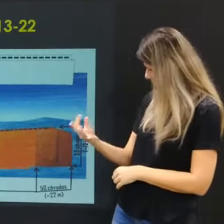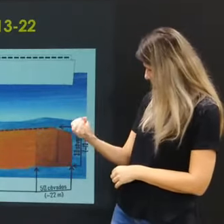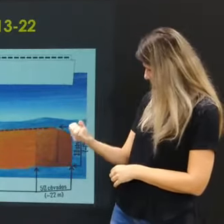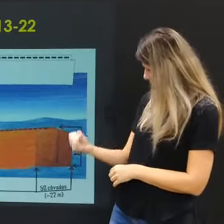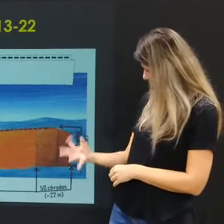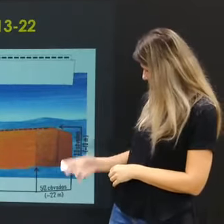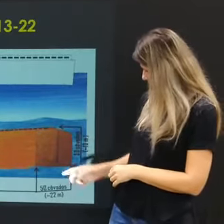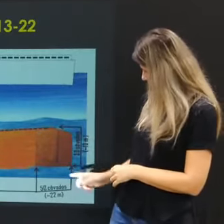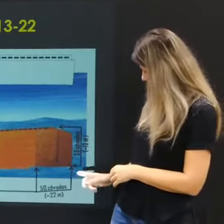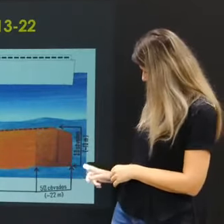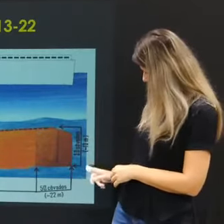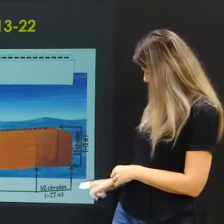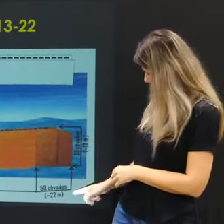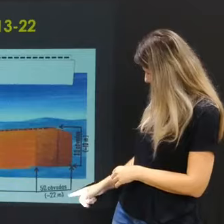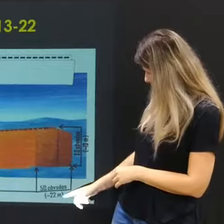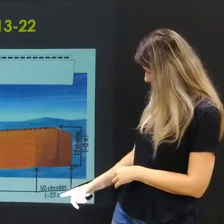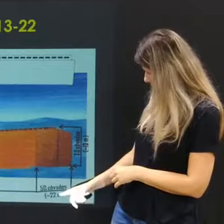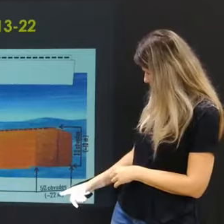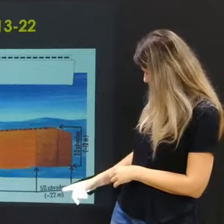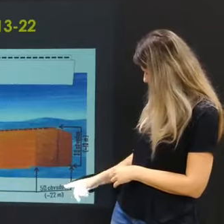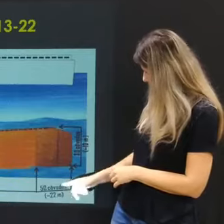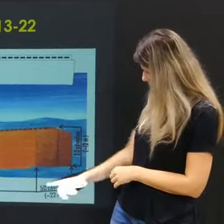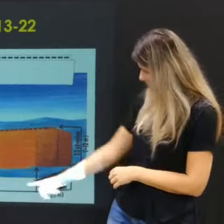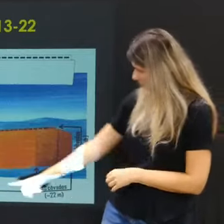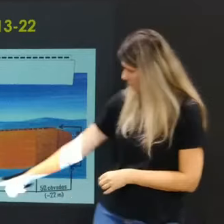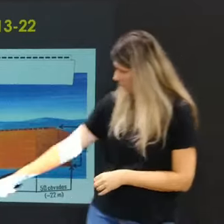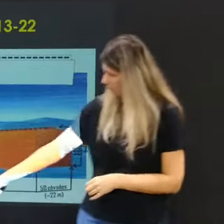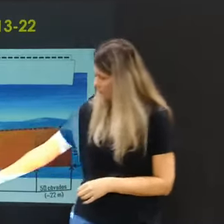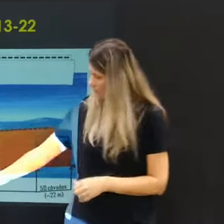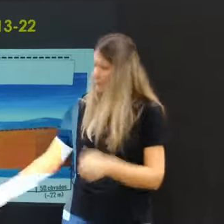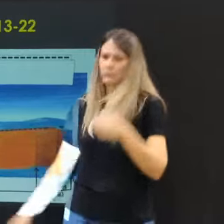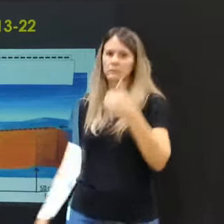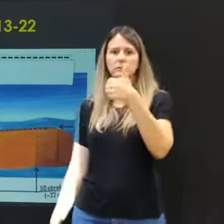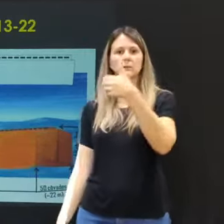que a arca foi criada por Noé num tempo de 120 anos.